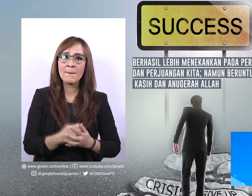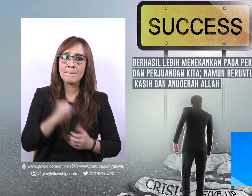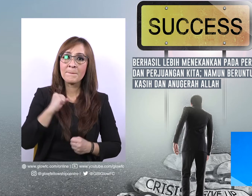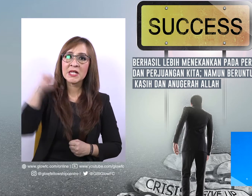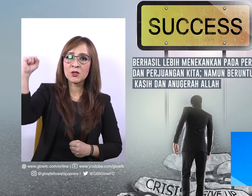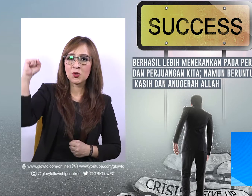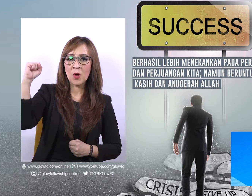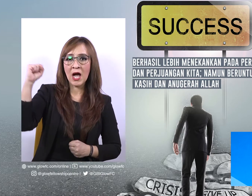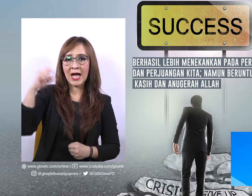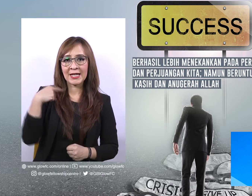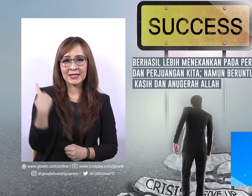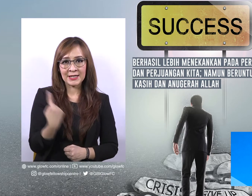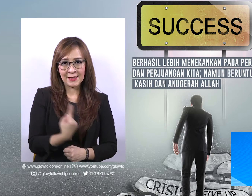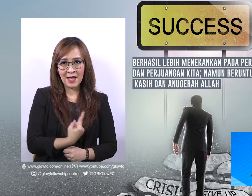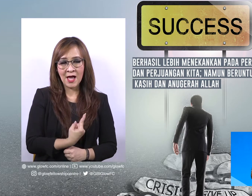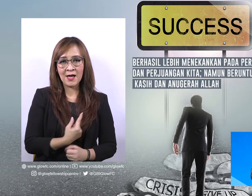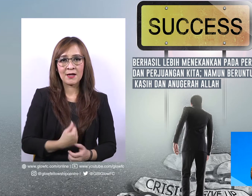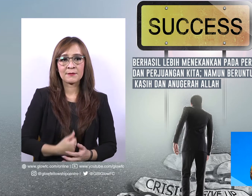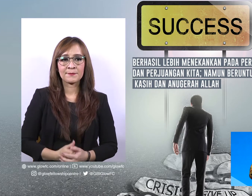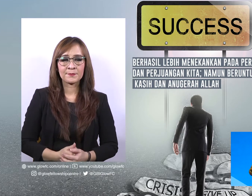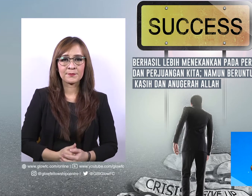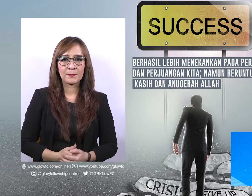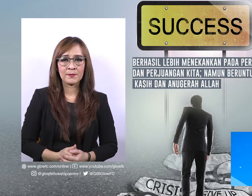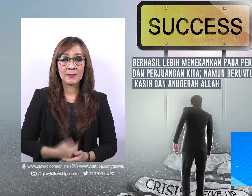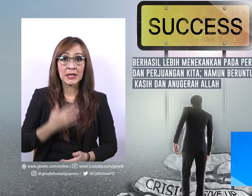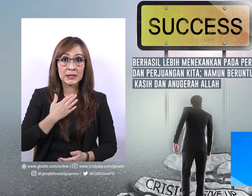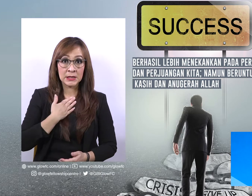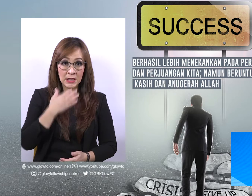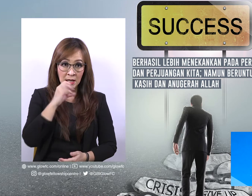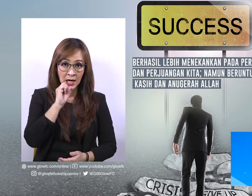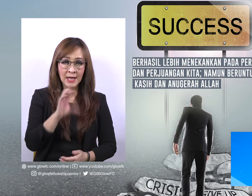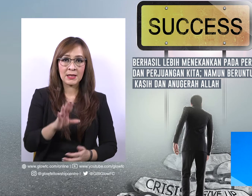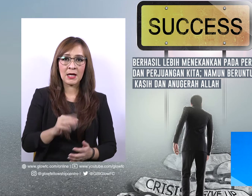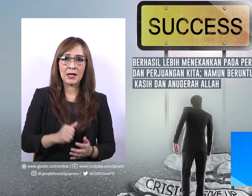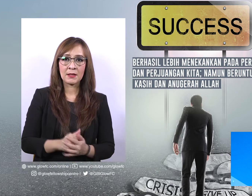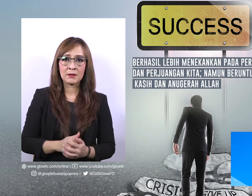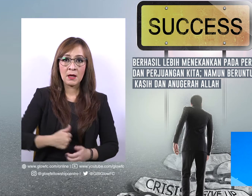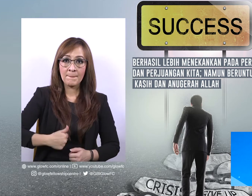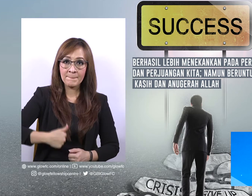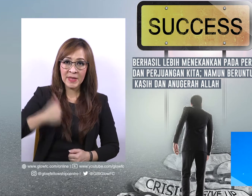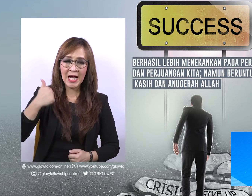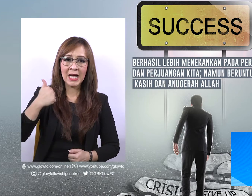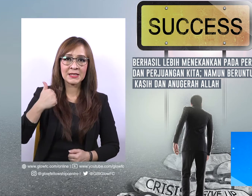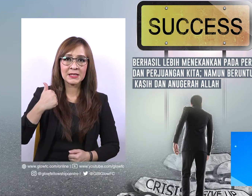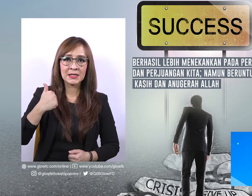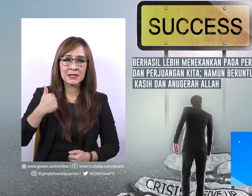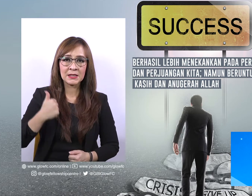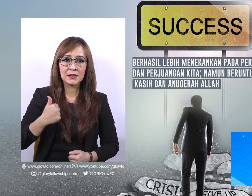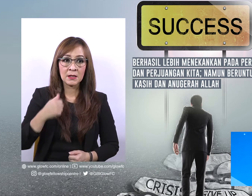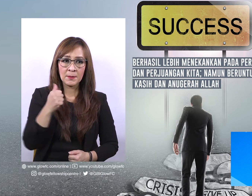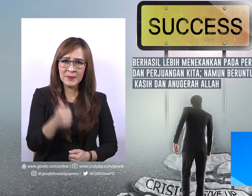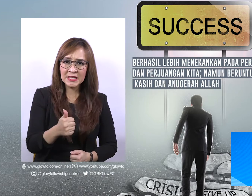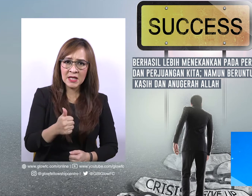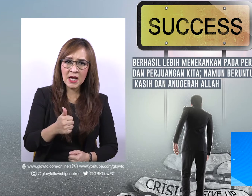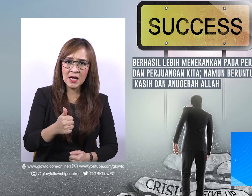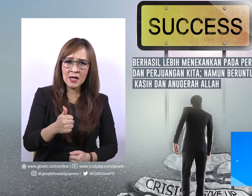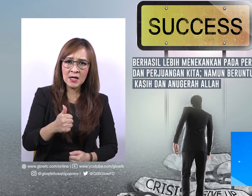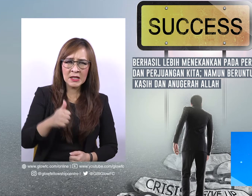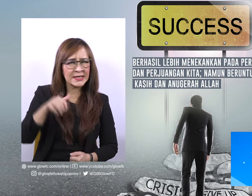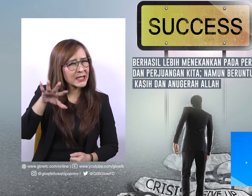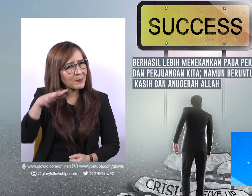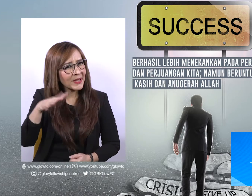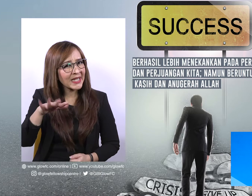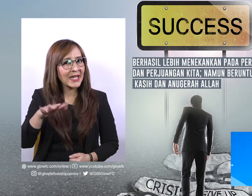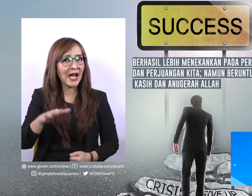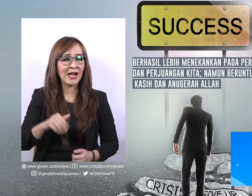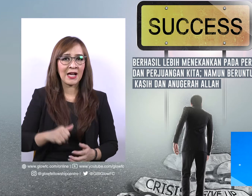kita Hai Meri sampai di sini ah Makanya saya bilang di Brazil itu dapat kita prediksi